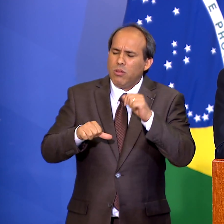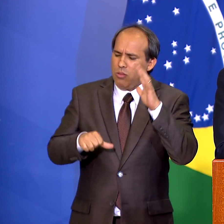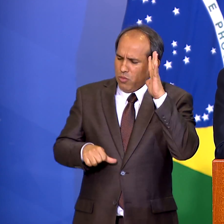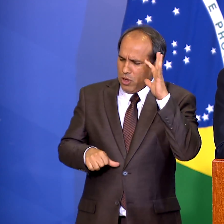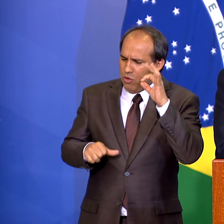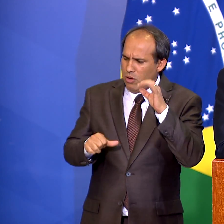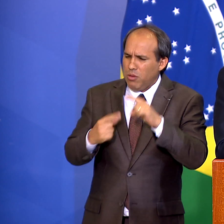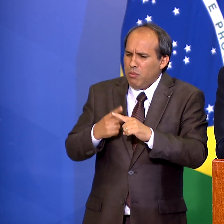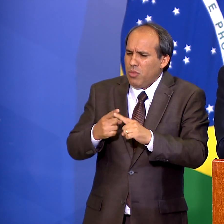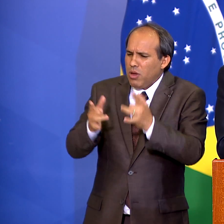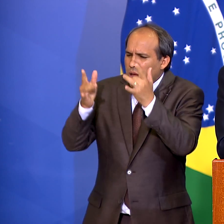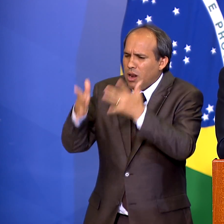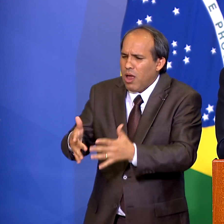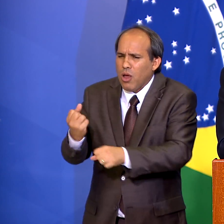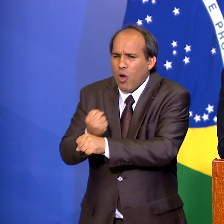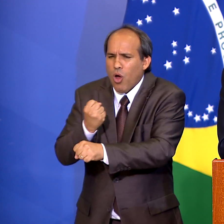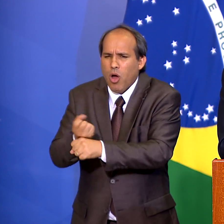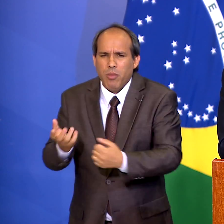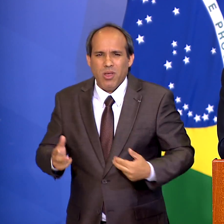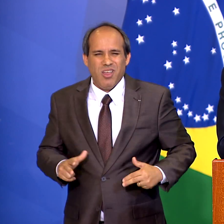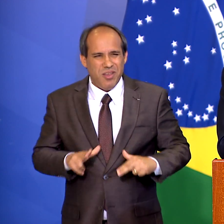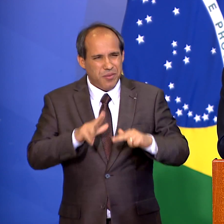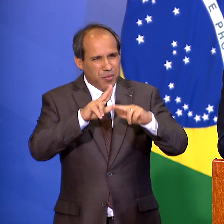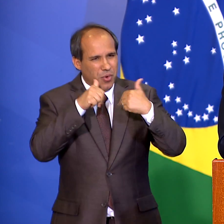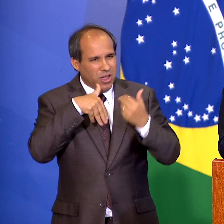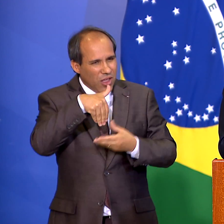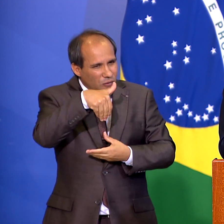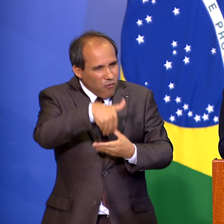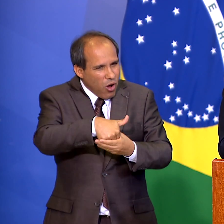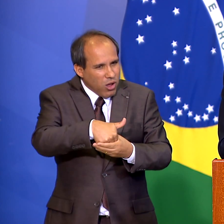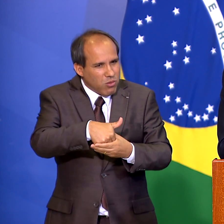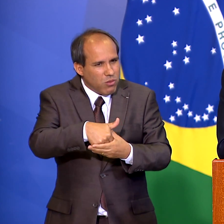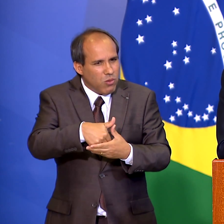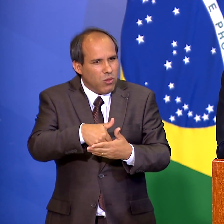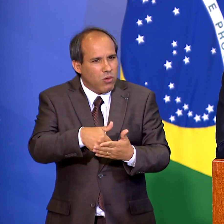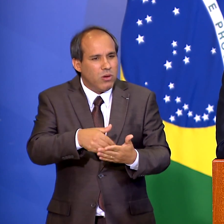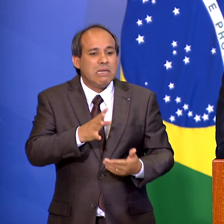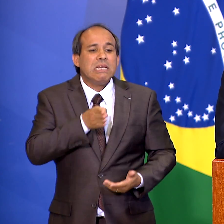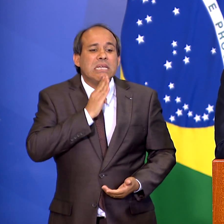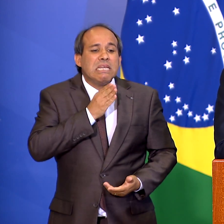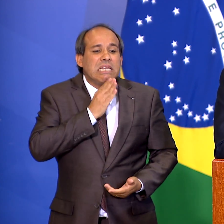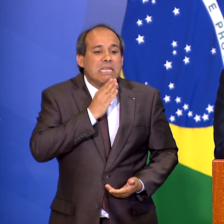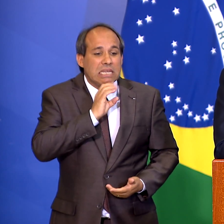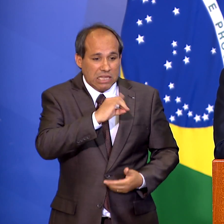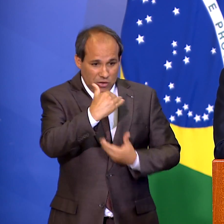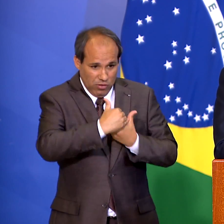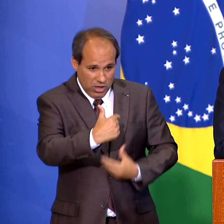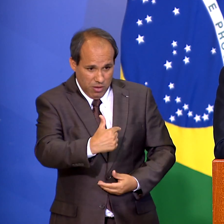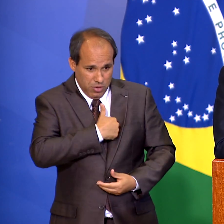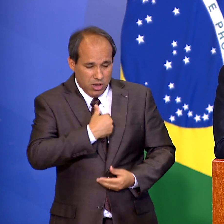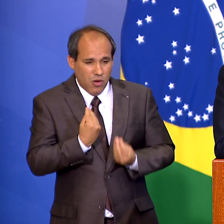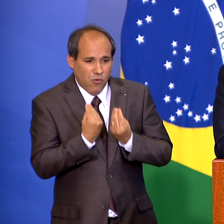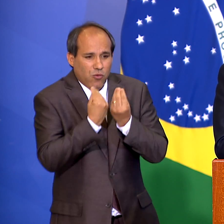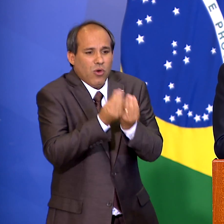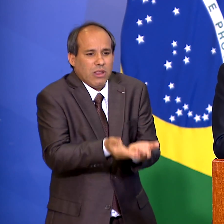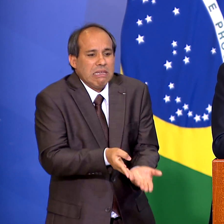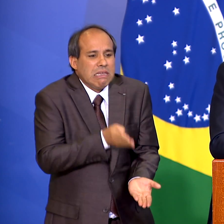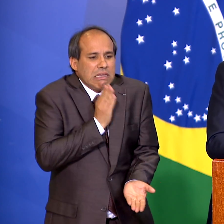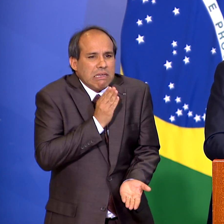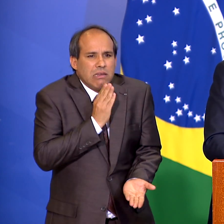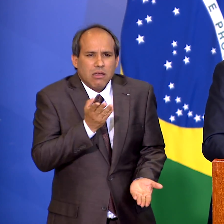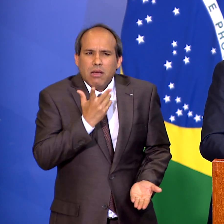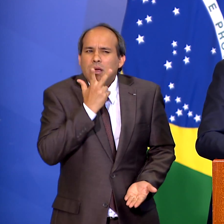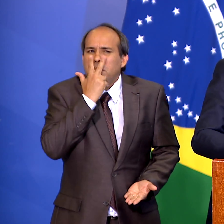obra dessa? Era o voto de cabresto que era exigido na ponta da linha? E muito